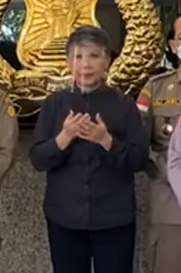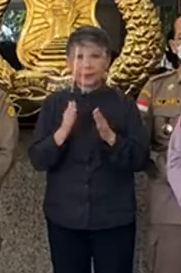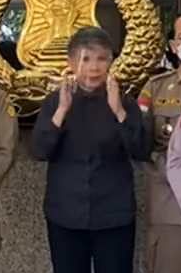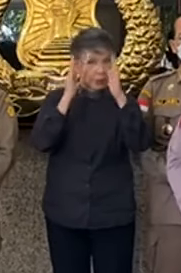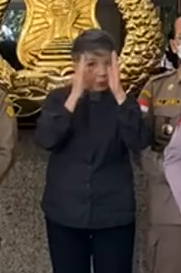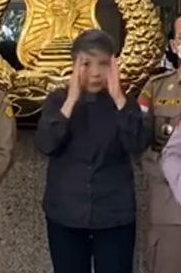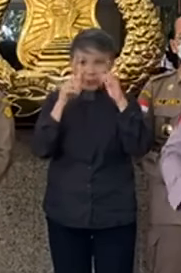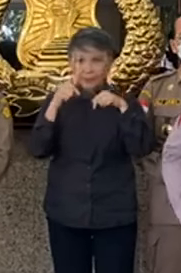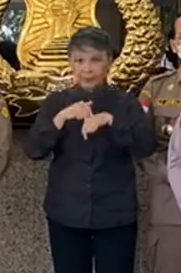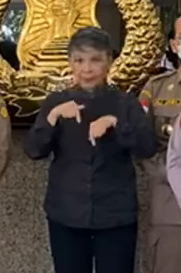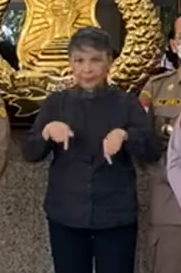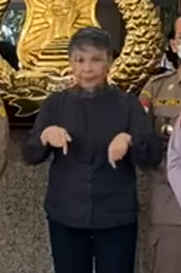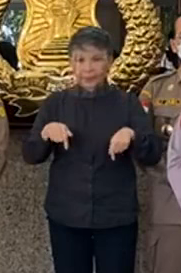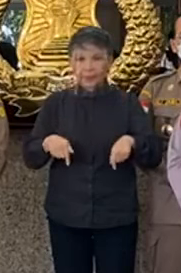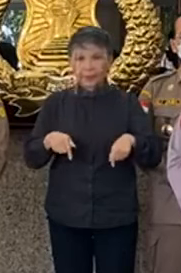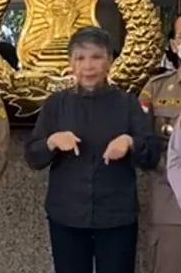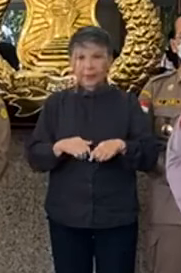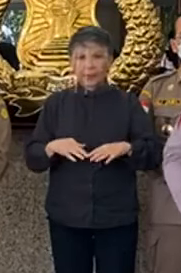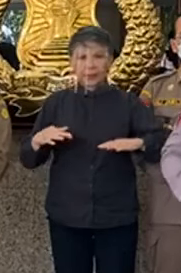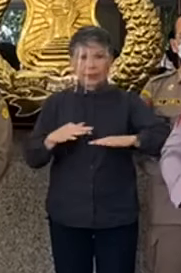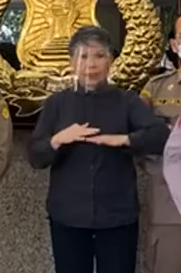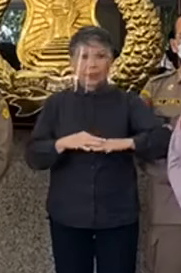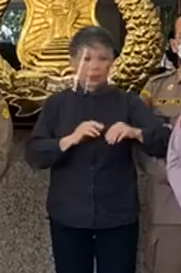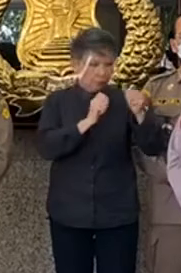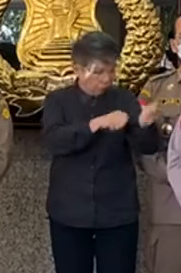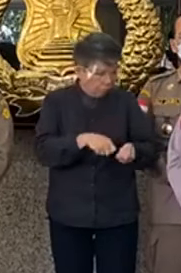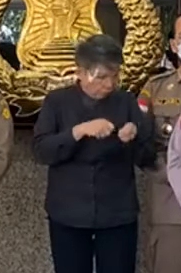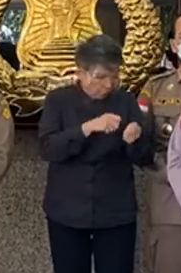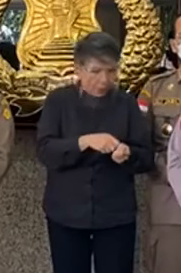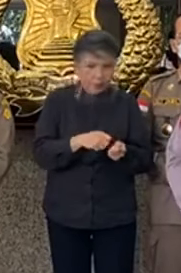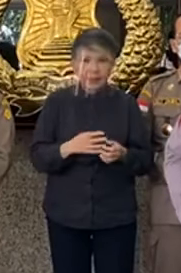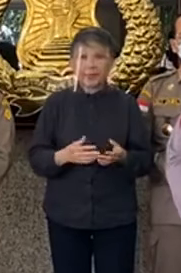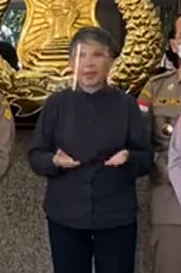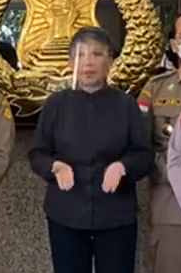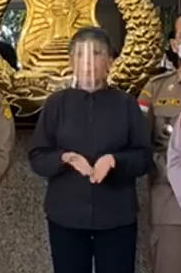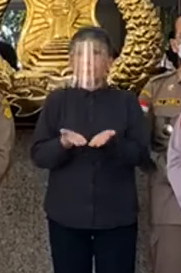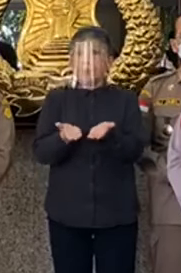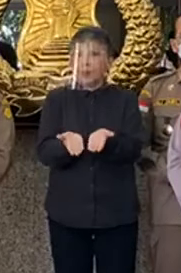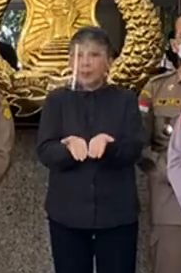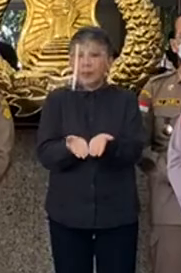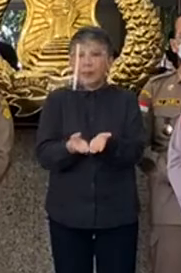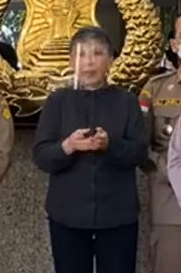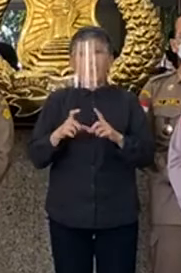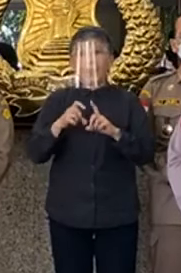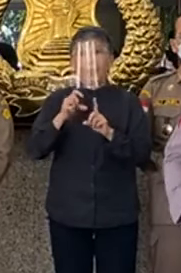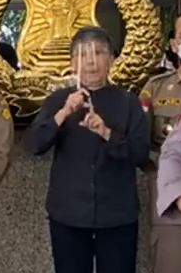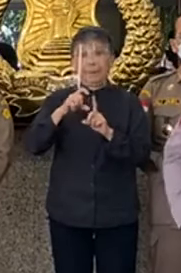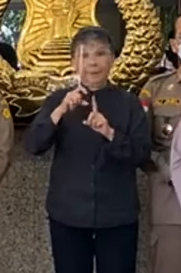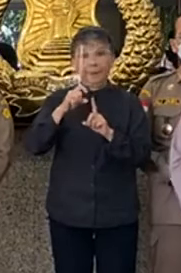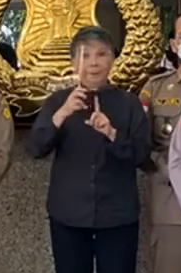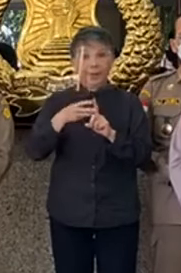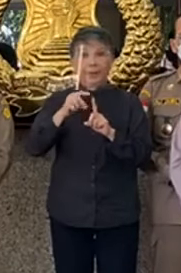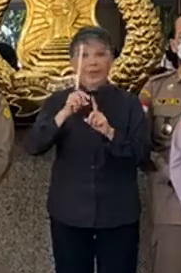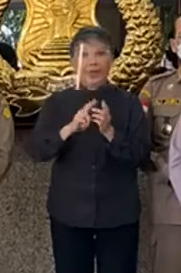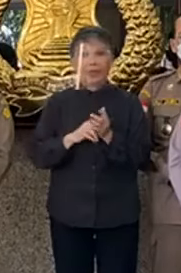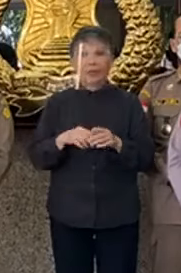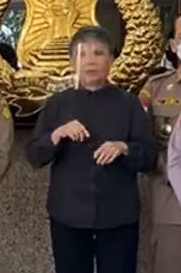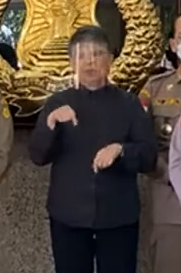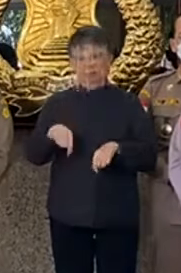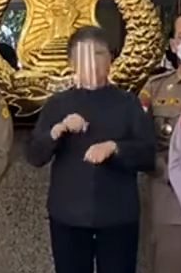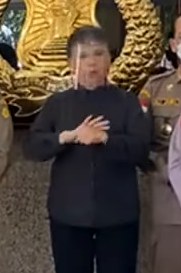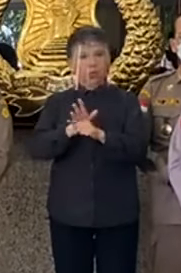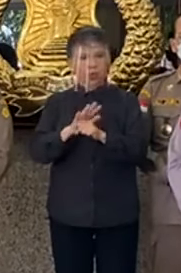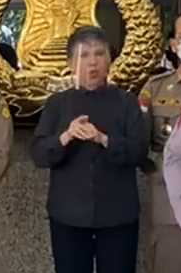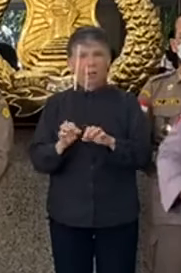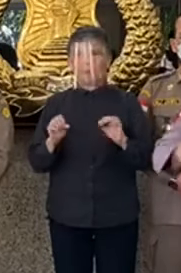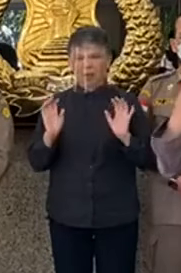situasi seperti ini sektor pertanian bisa menyumbang PDB Indonesia dalam situasi COVID yang cukup